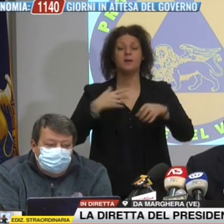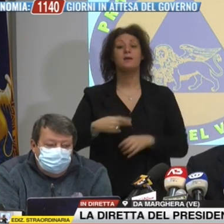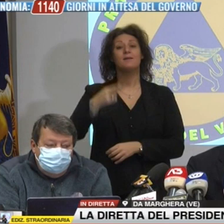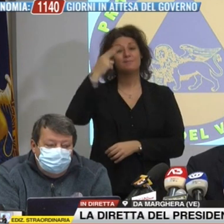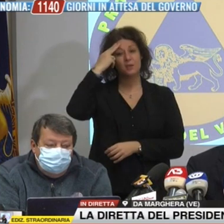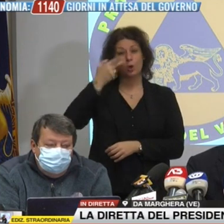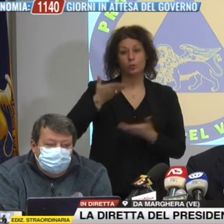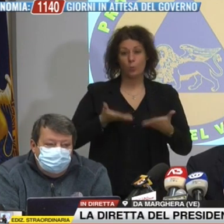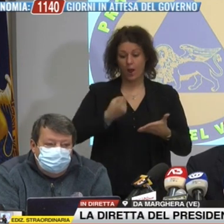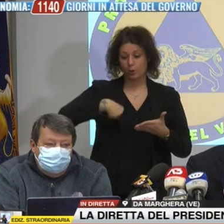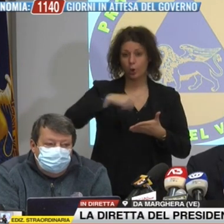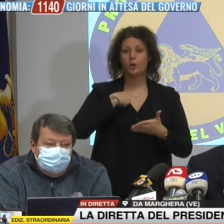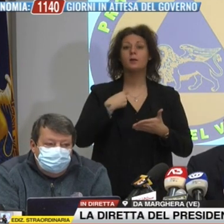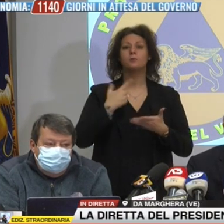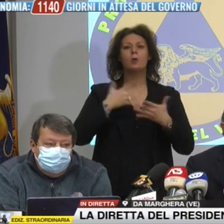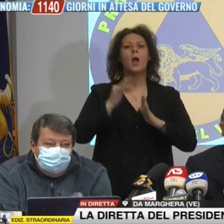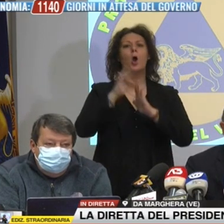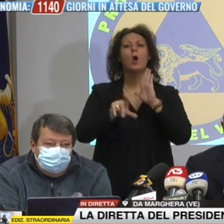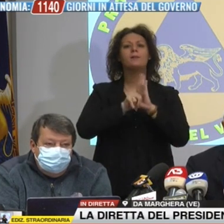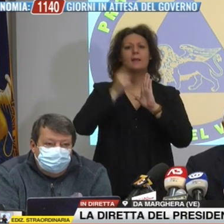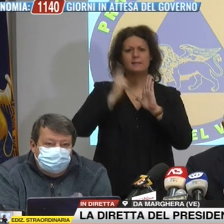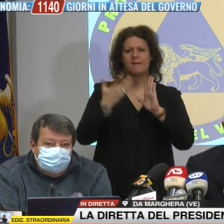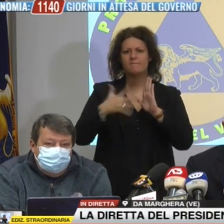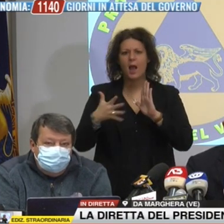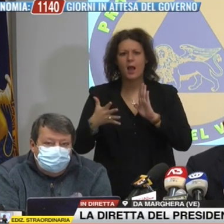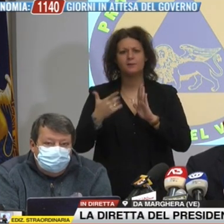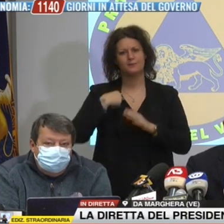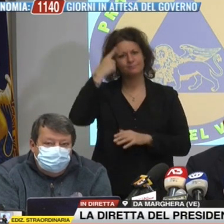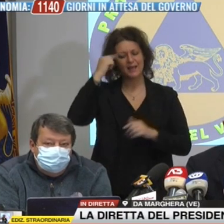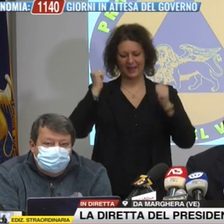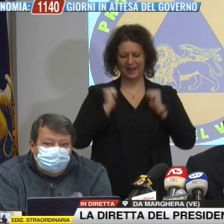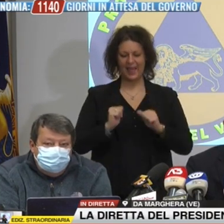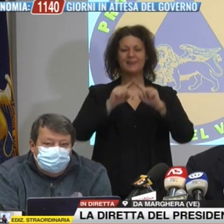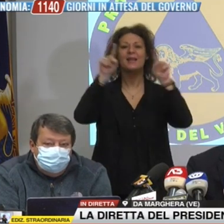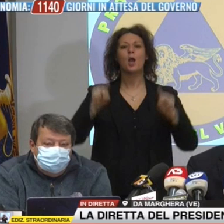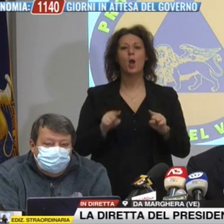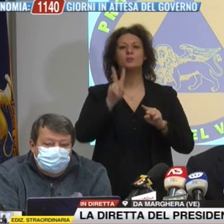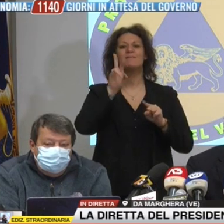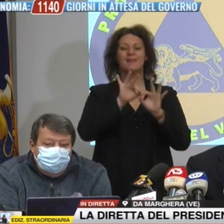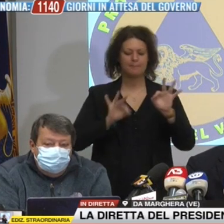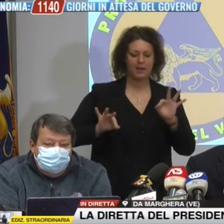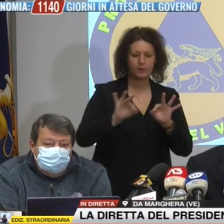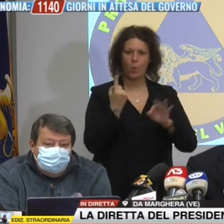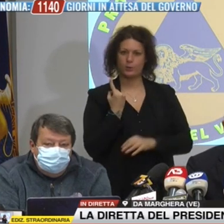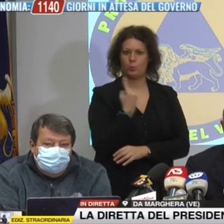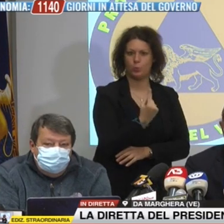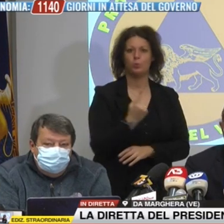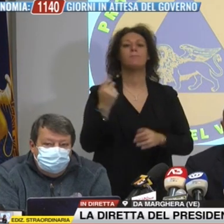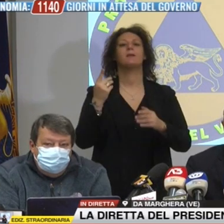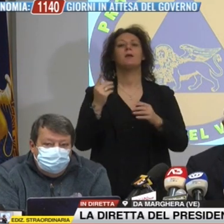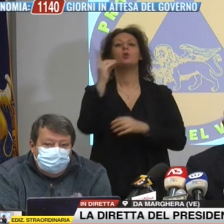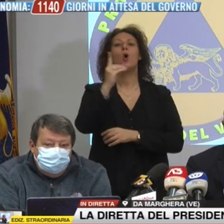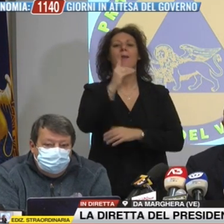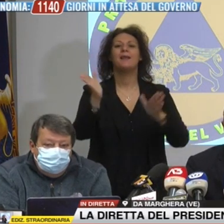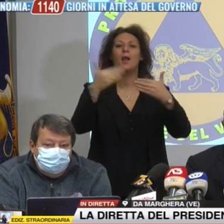rosse. Il cliente ogni 20 metri quadrati, la chiusura di tutti i negozi la domenica, la chiusura delle